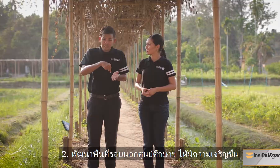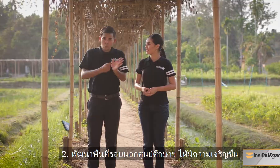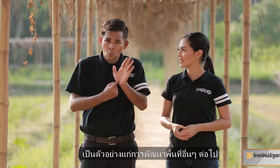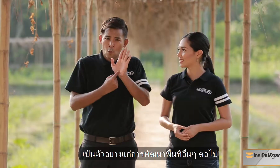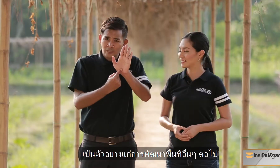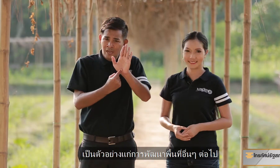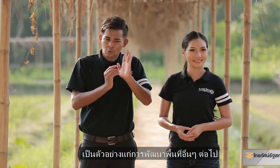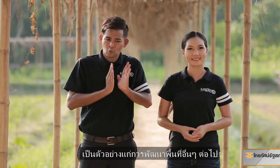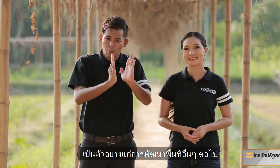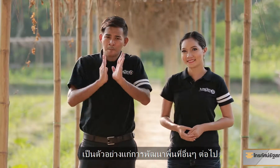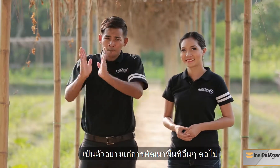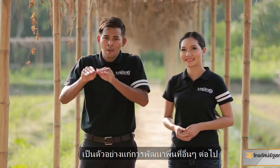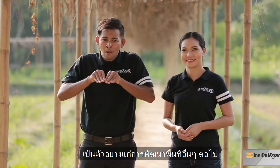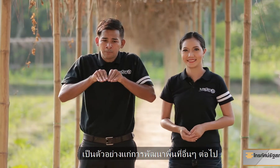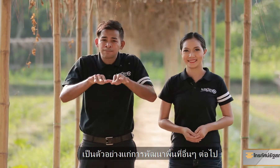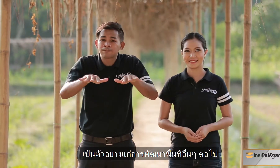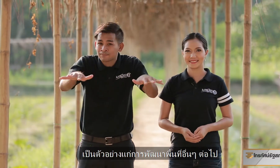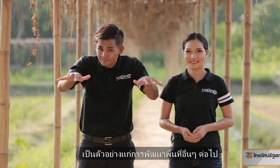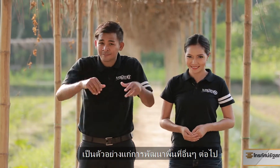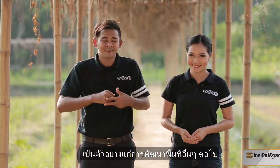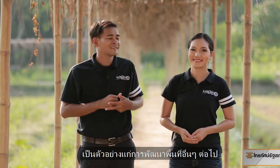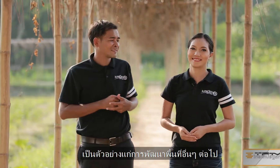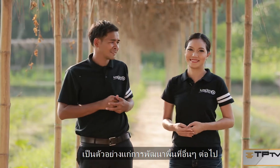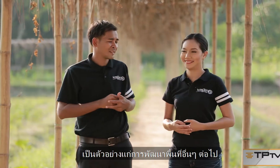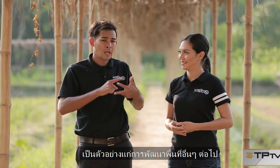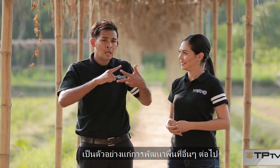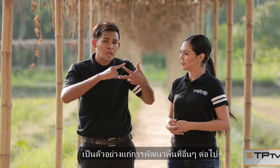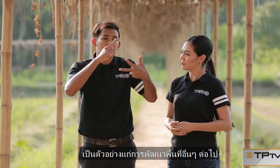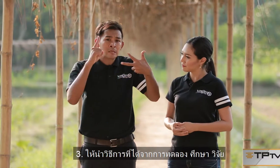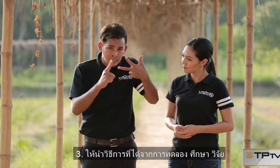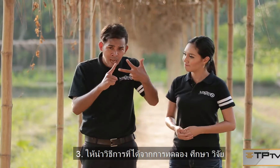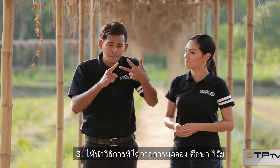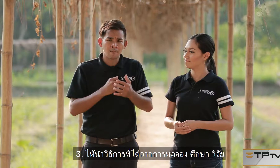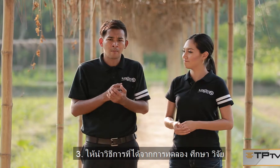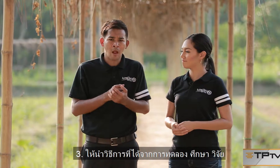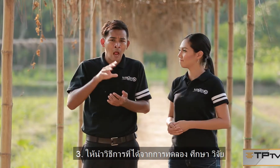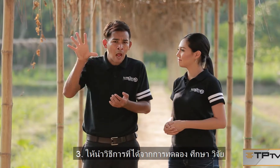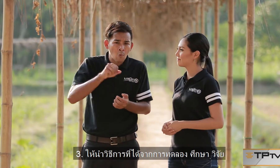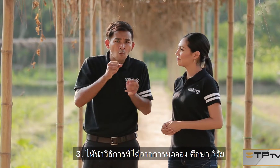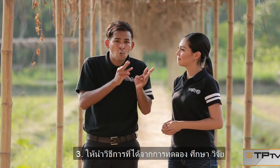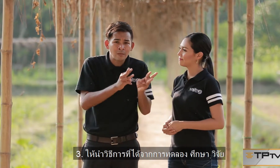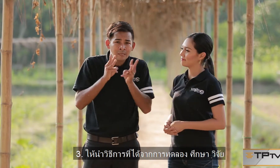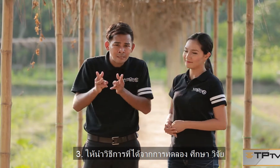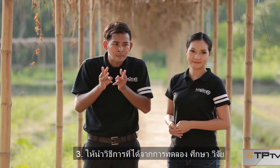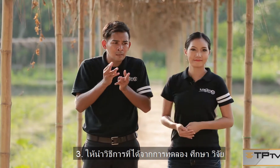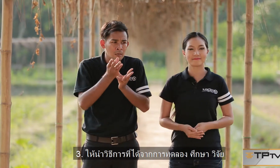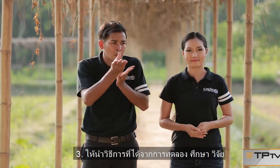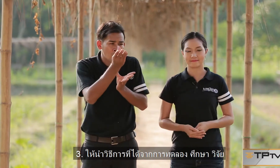เป็นตัวอย่างแก่การพัฒนาพื้นที่อื่นๆต่อไป 3. ให้นำวิธีการที่ได้จากการทดล